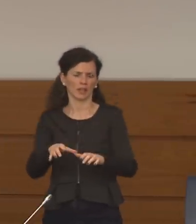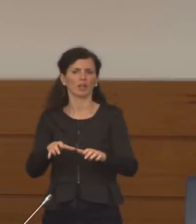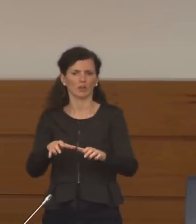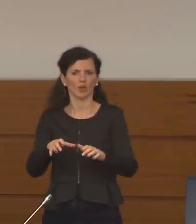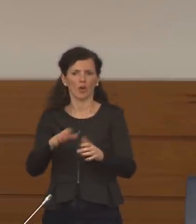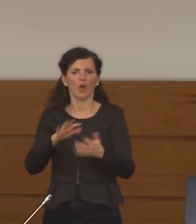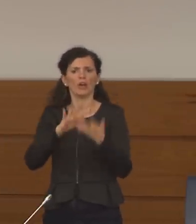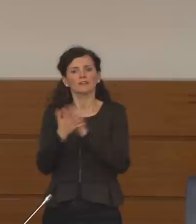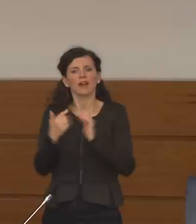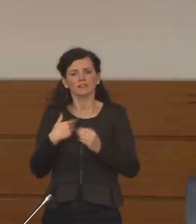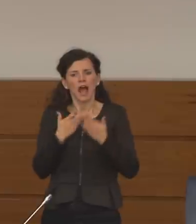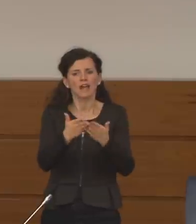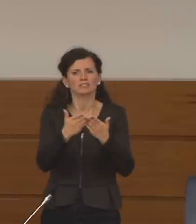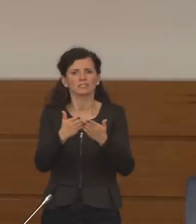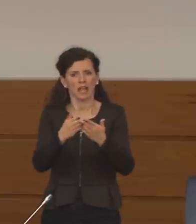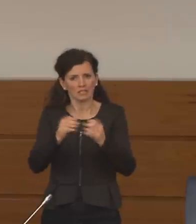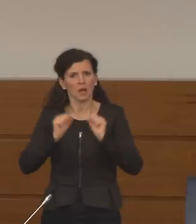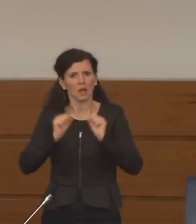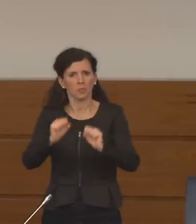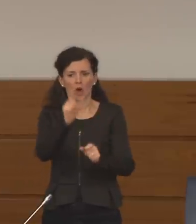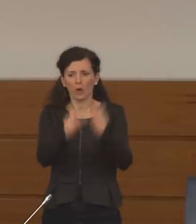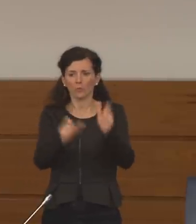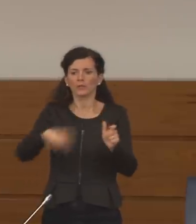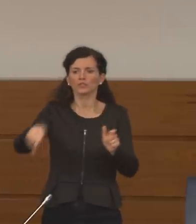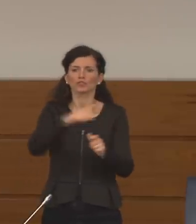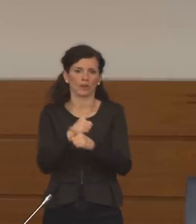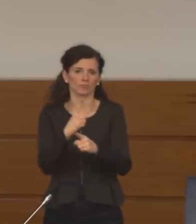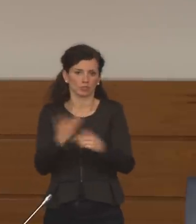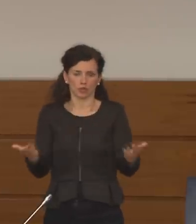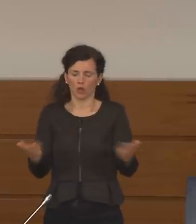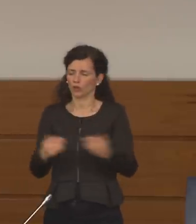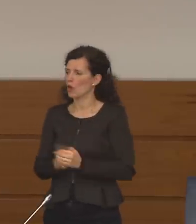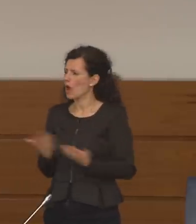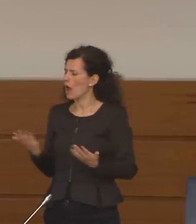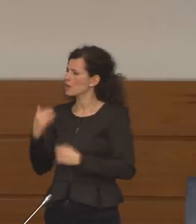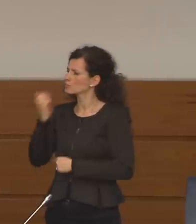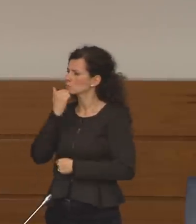migliore assistenza possibile alle persone che poi ne hanno bisogno